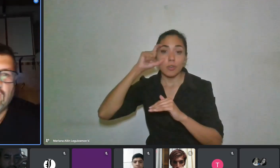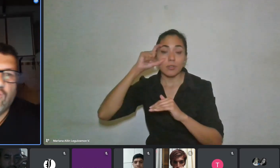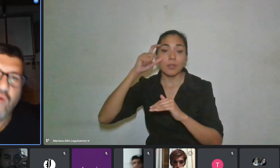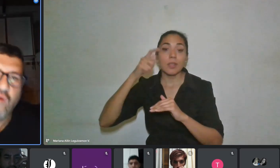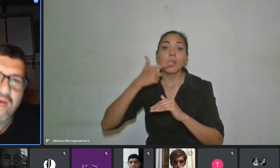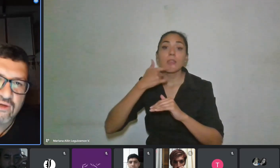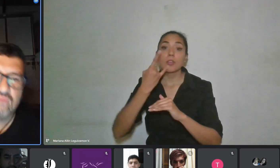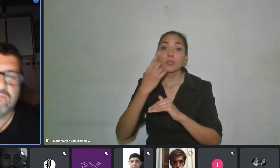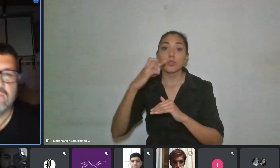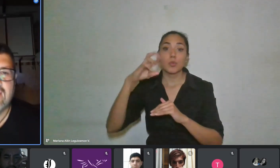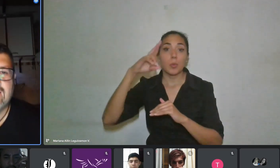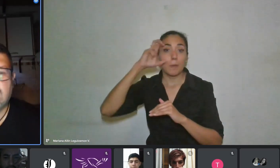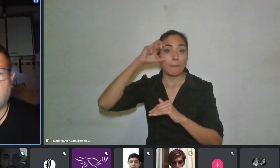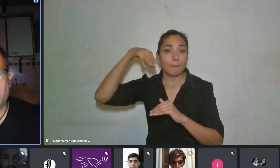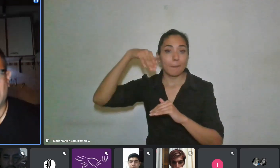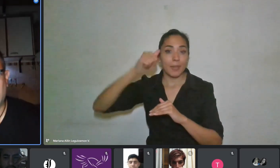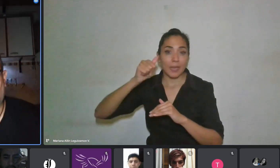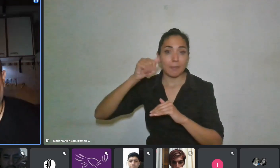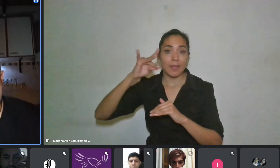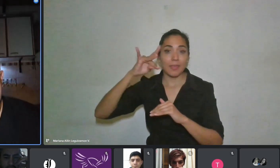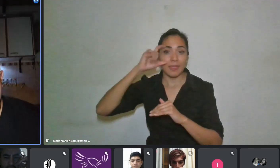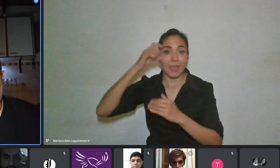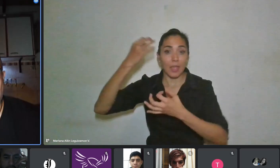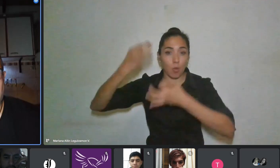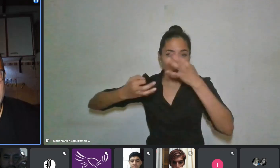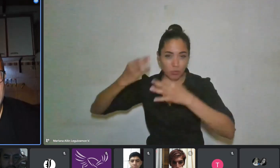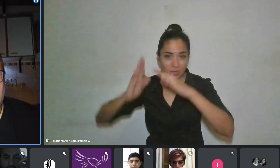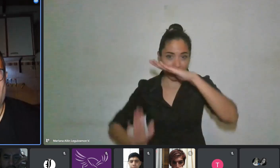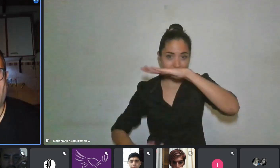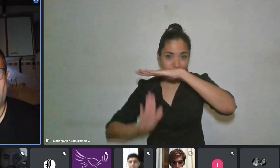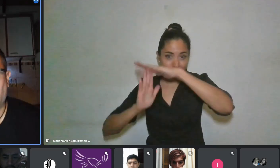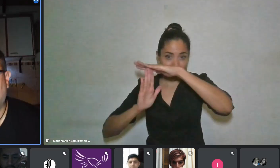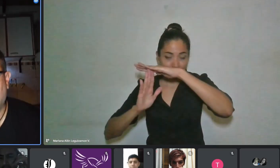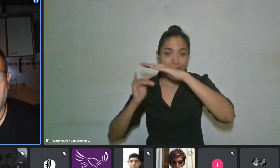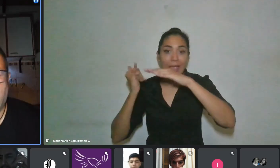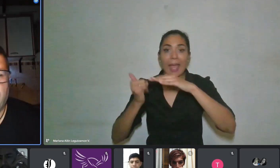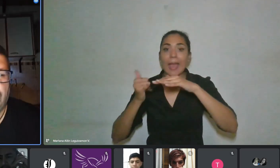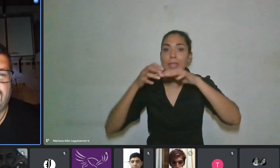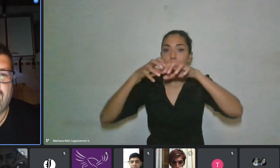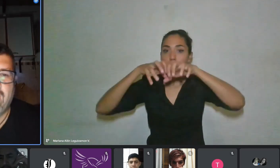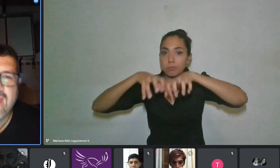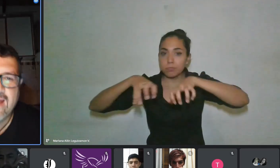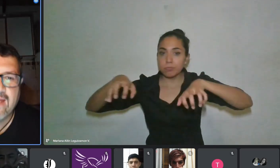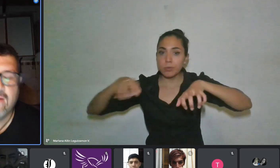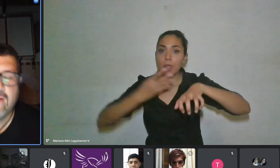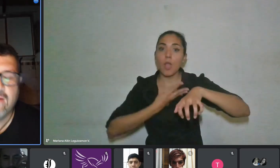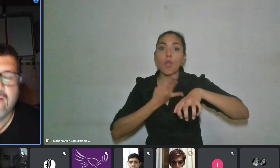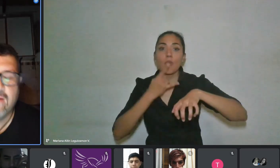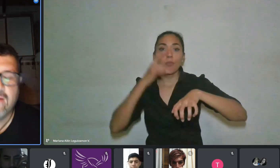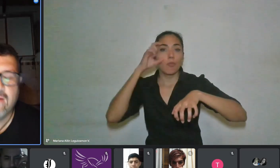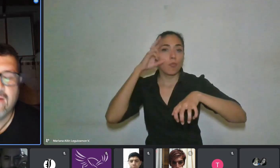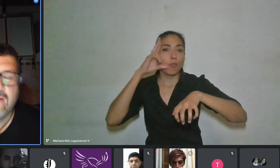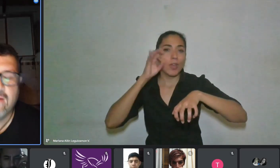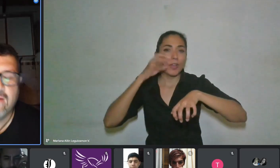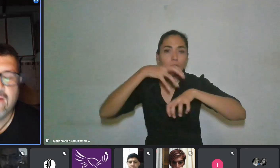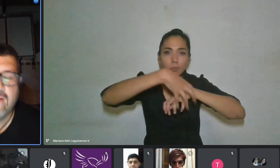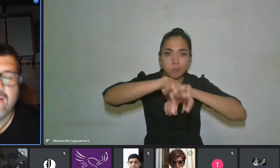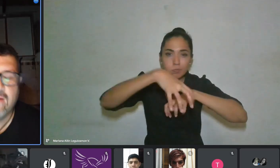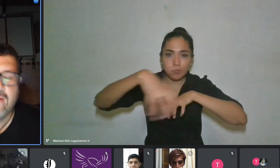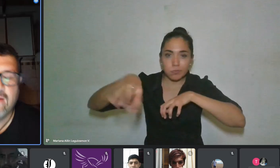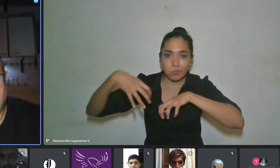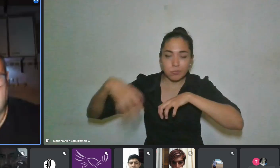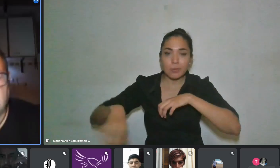hay distintos fueros, es decir, vos vas a encontrar los fueros civiles, los fueros penales, los fueros de familia, etcétera,